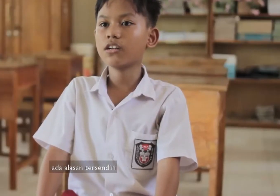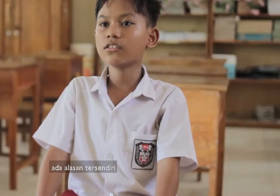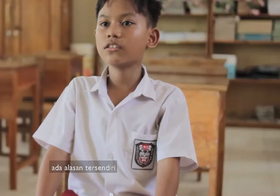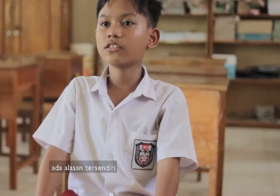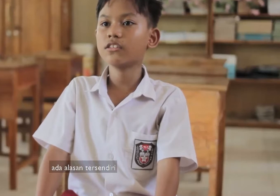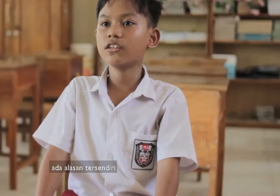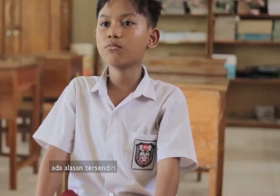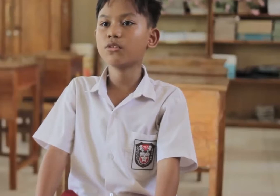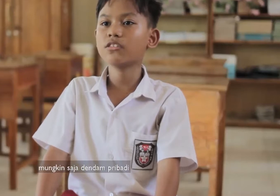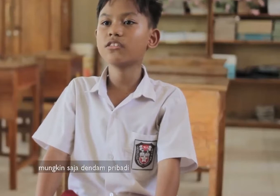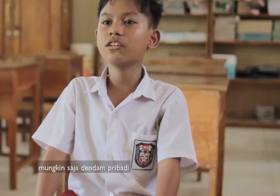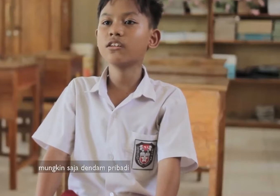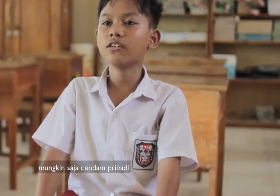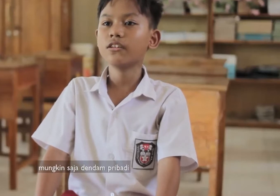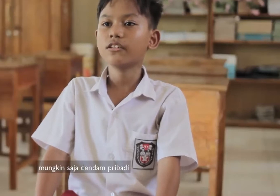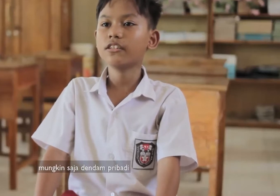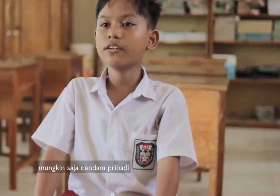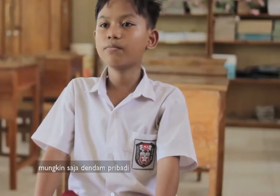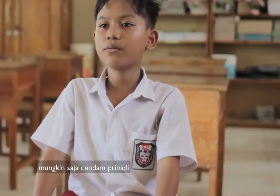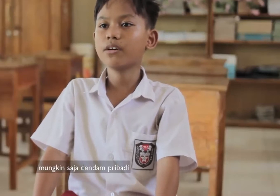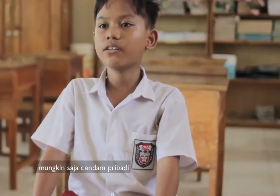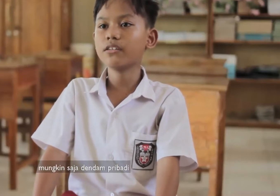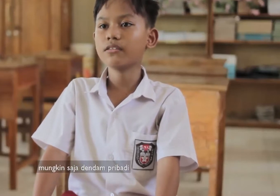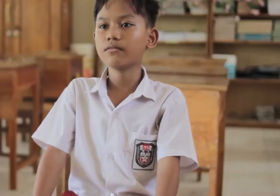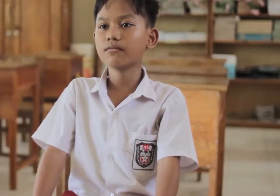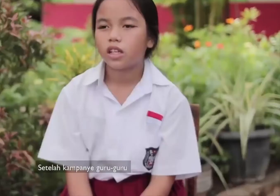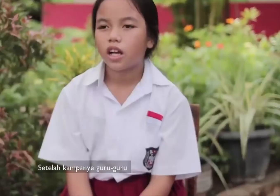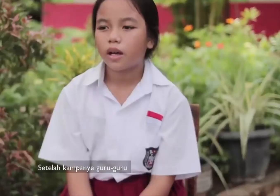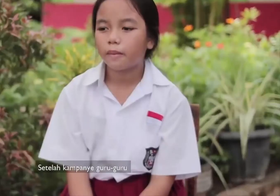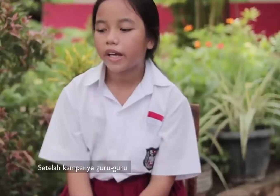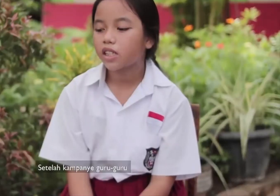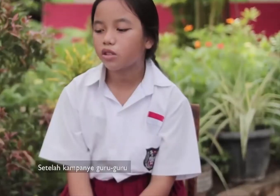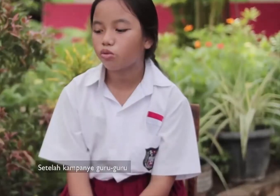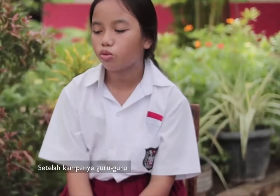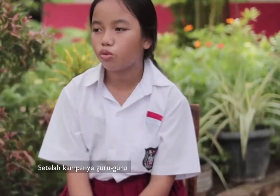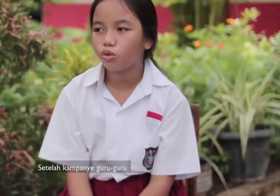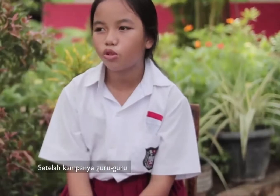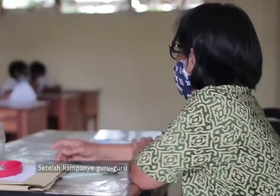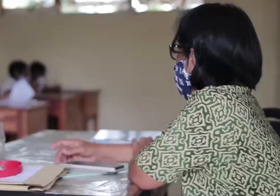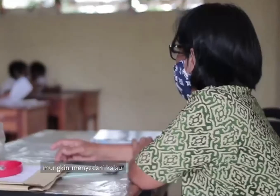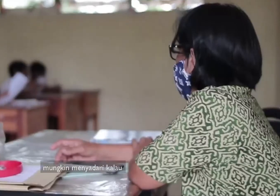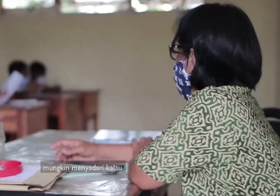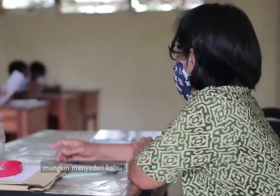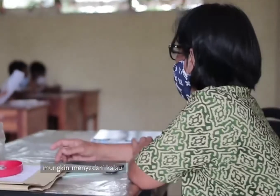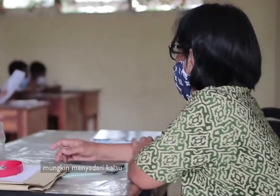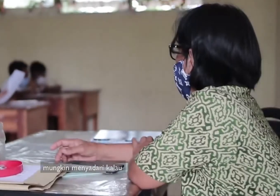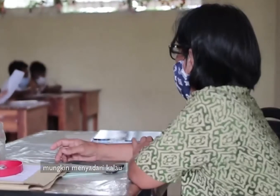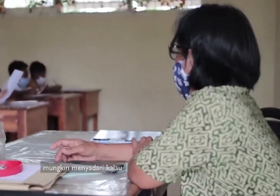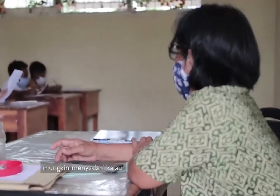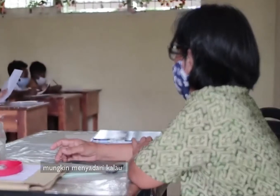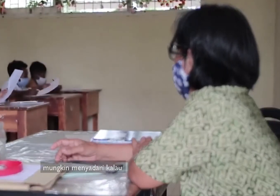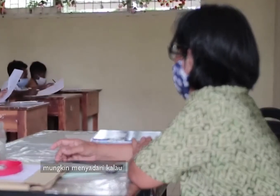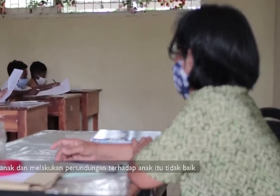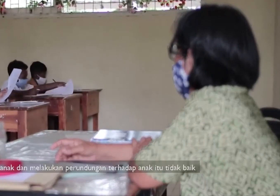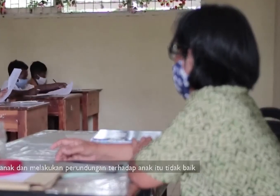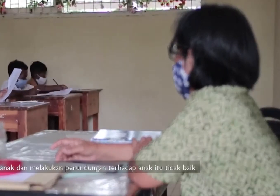itu ada alasan tersendiri, mungkin saja dendam pribadi. Setelah kampanye, guru-guru mungkin